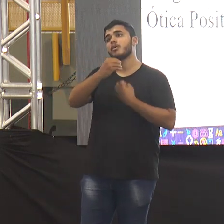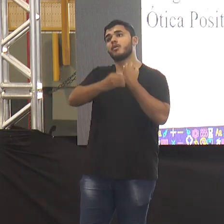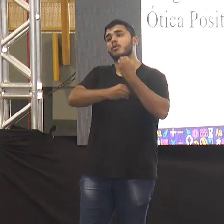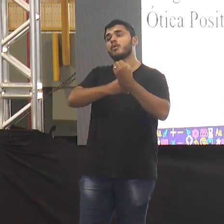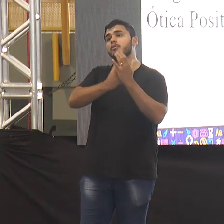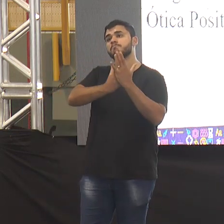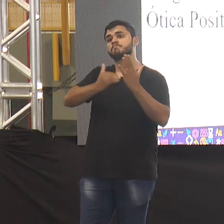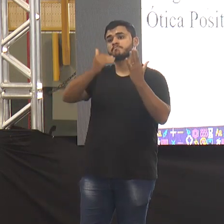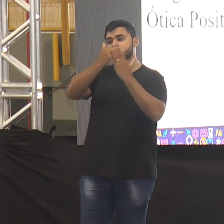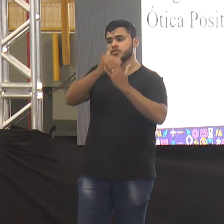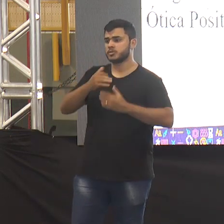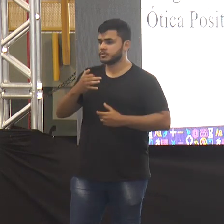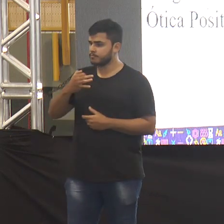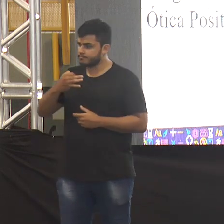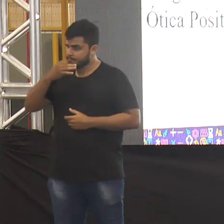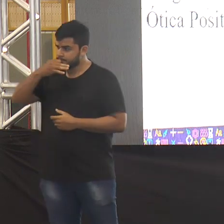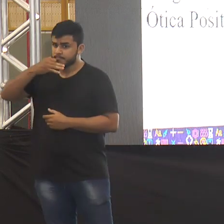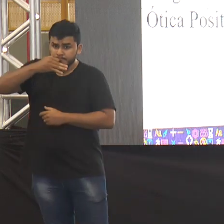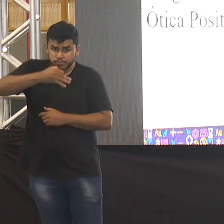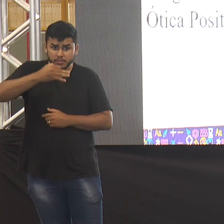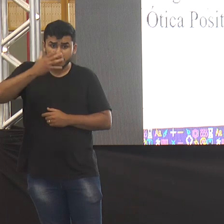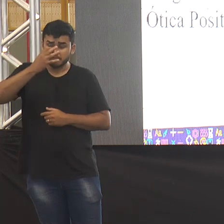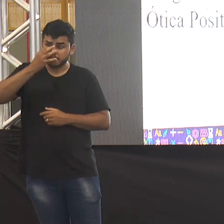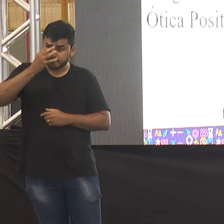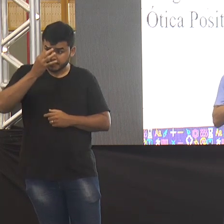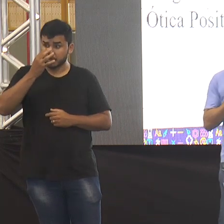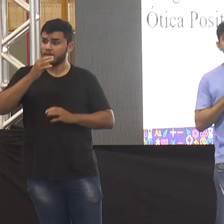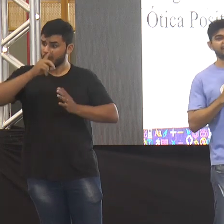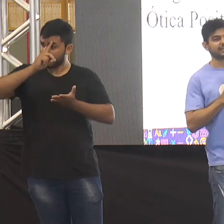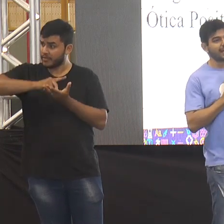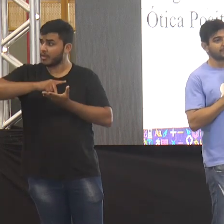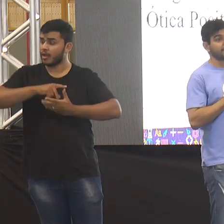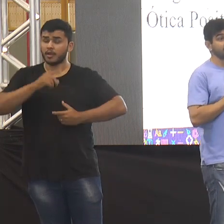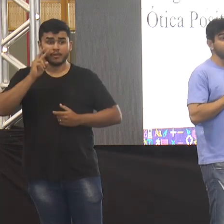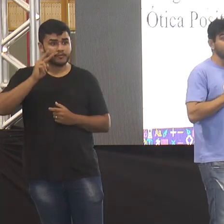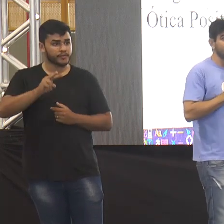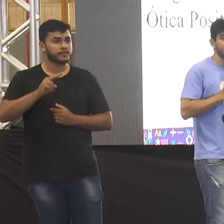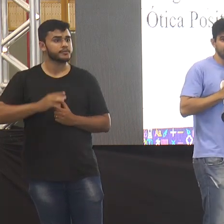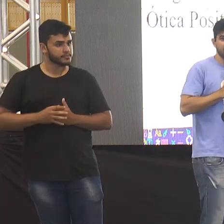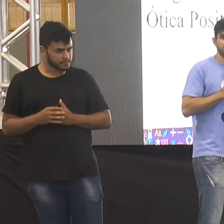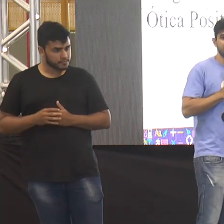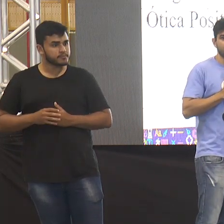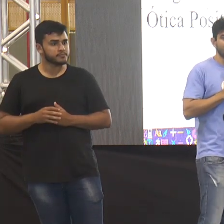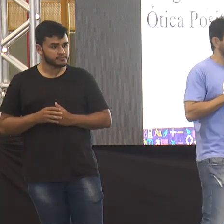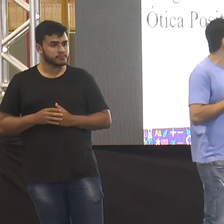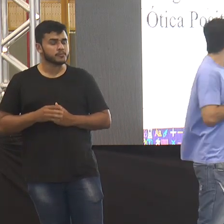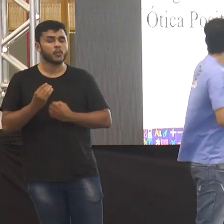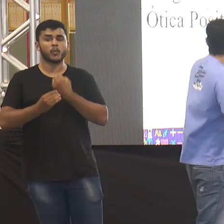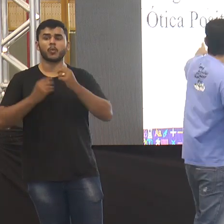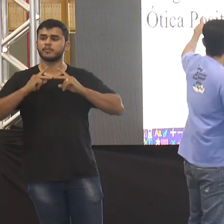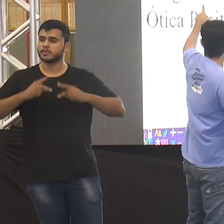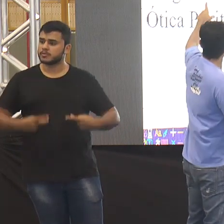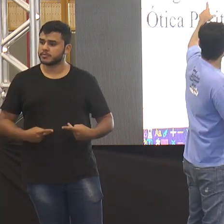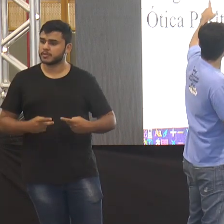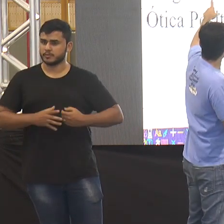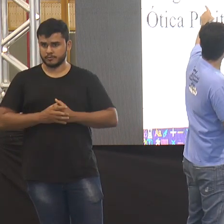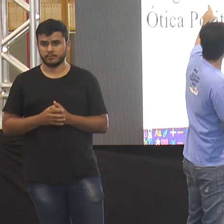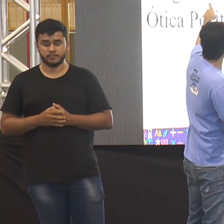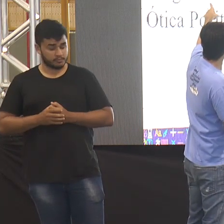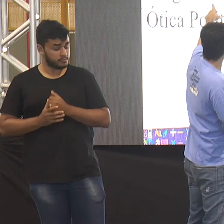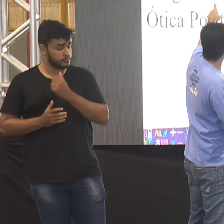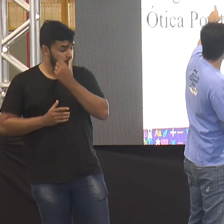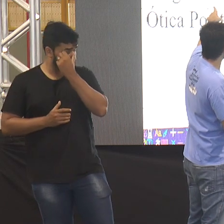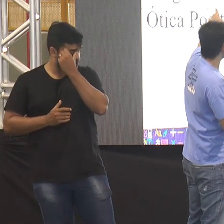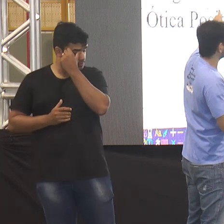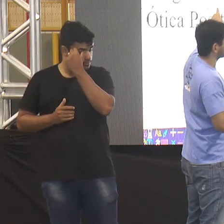é uma visão crítica da realidade, é uma visão crítica da sociedade, é uma visão crítica do ser humano.